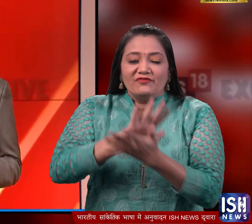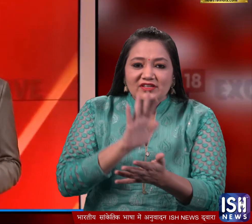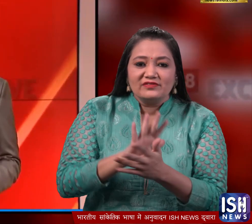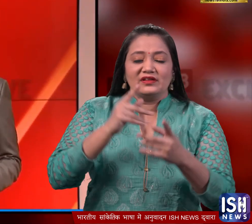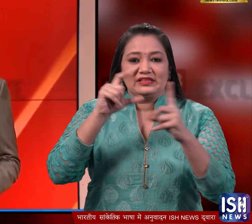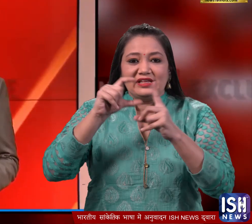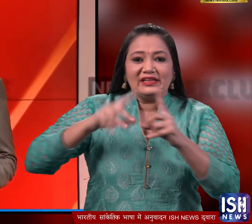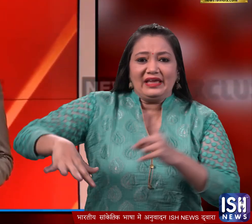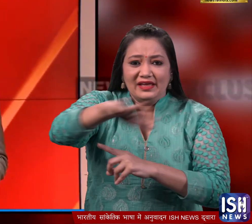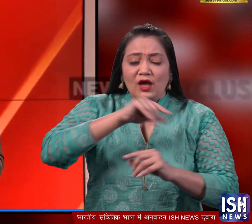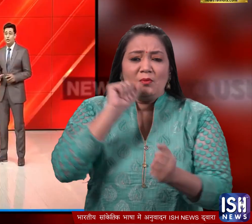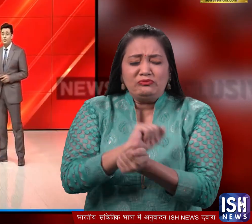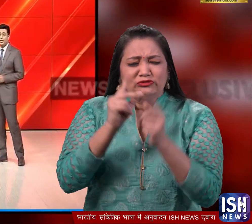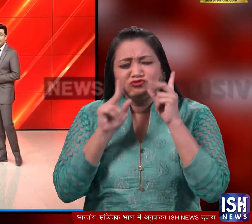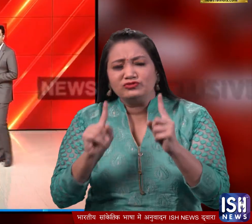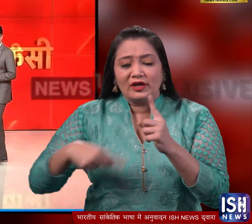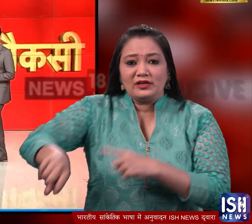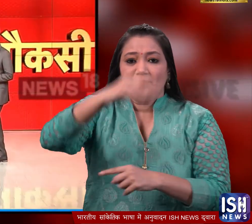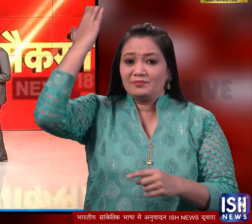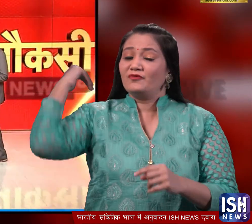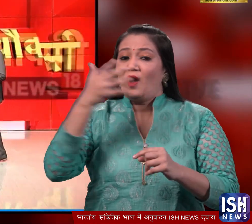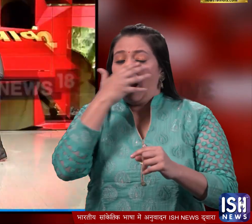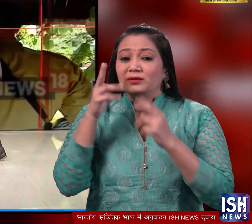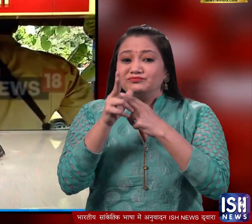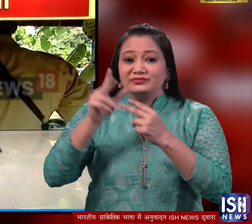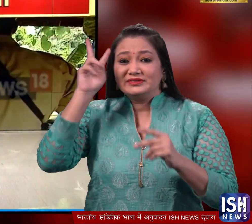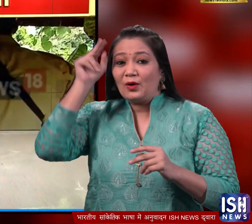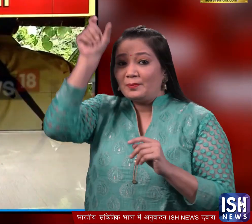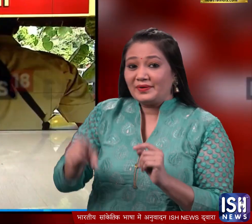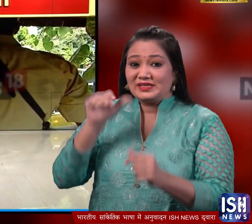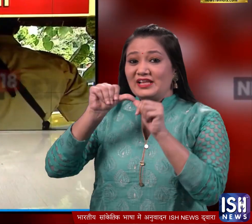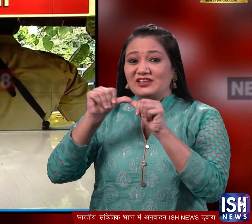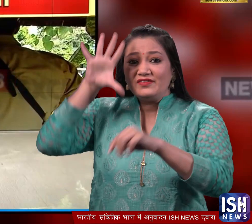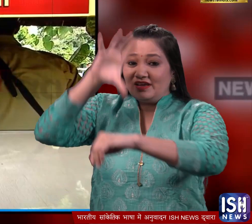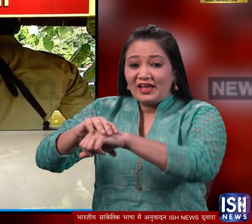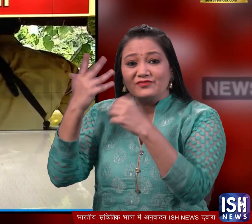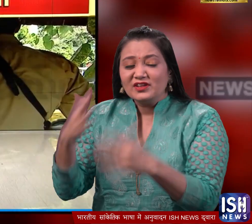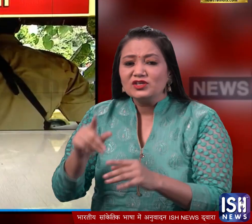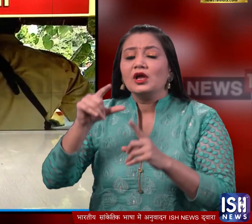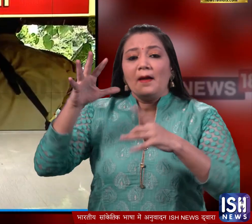पुलिस ने चौकसी बढ़ा दी। खबर है कि कुछ दिन पहले अशरफ नाम के जिस संदिग्ध आतंकी को पकड़ा गया था,